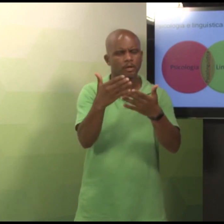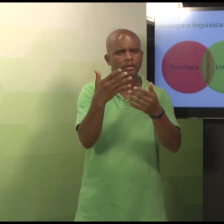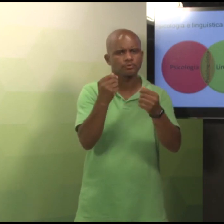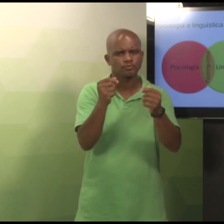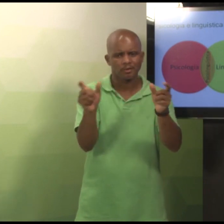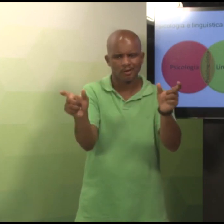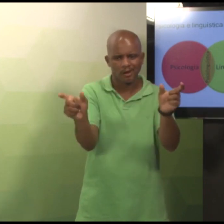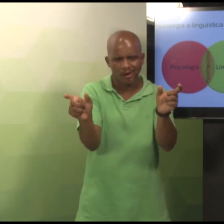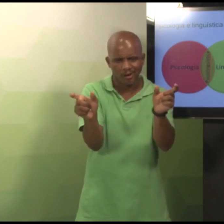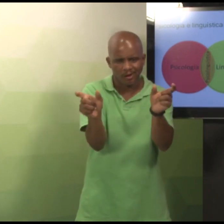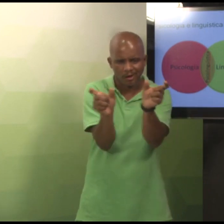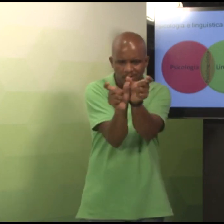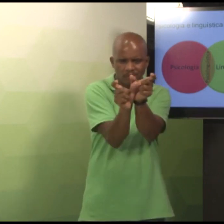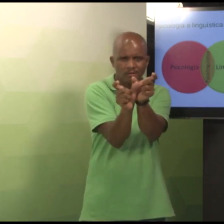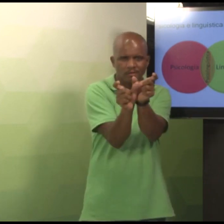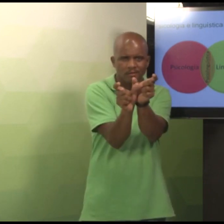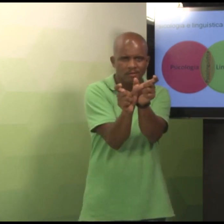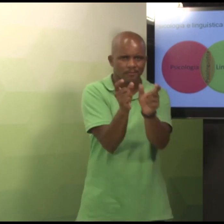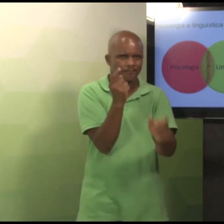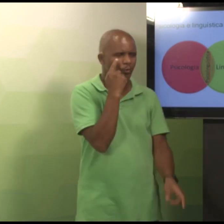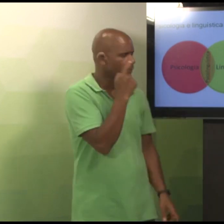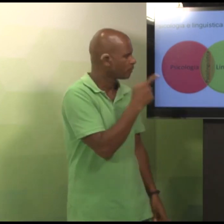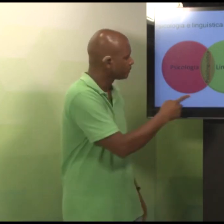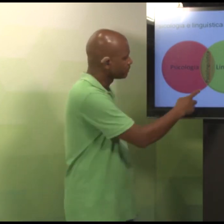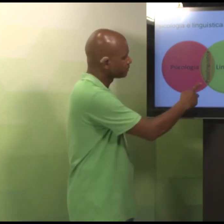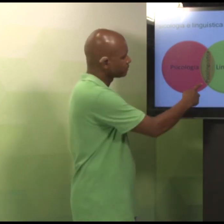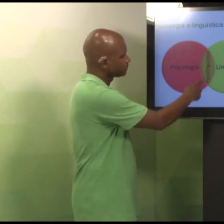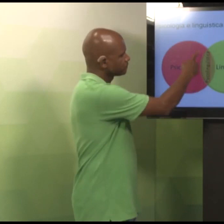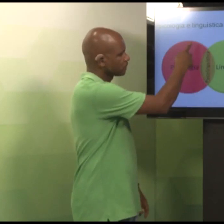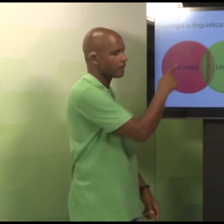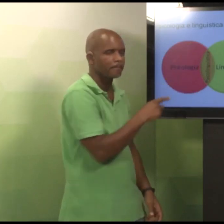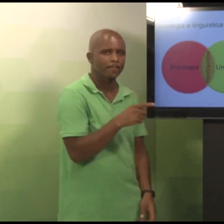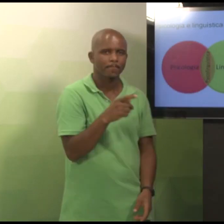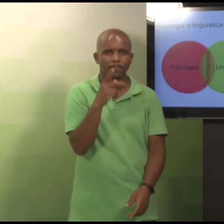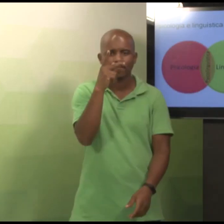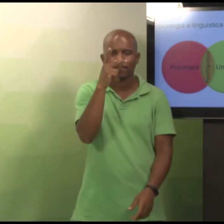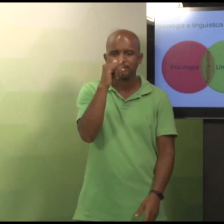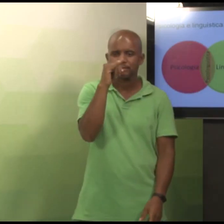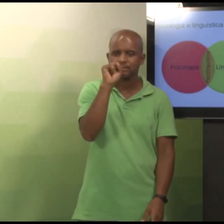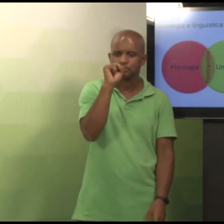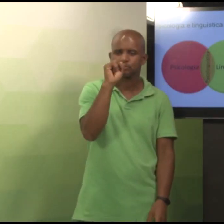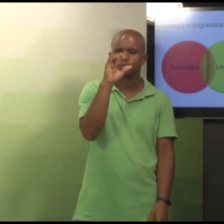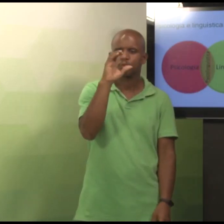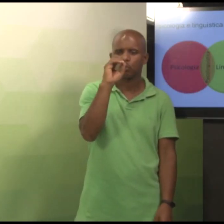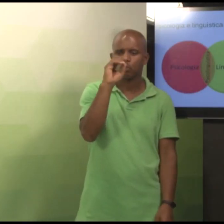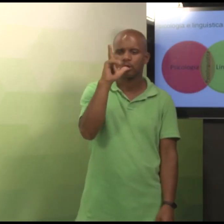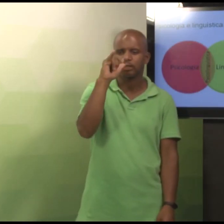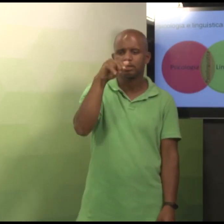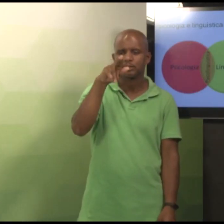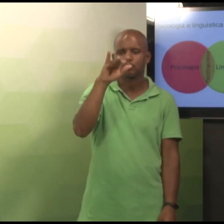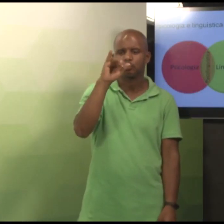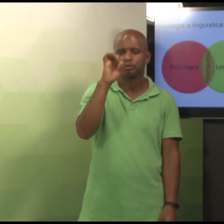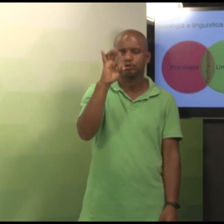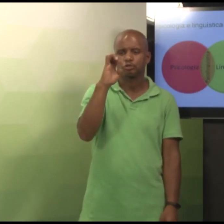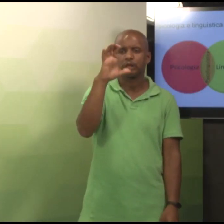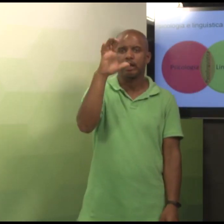que começaram a se relacionar. E com essa aproximação, surgiu a psicolinguística.